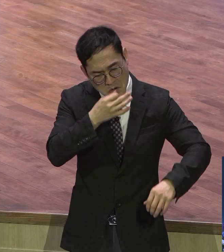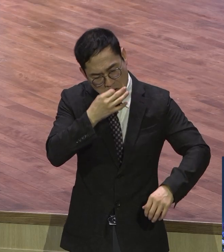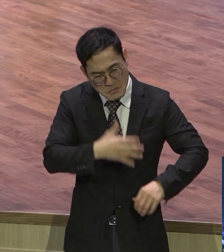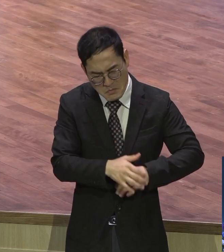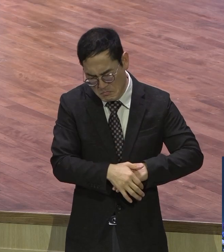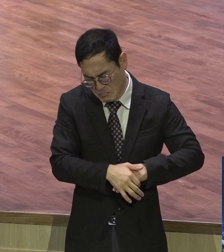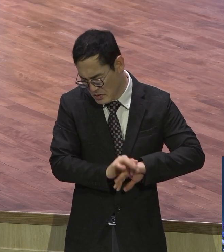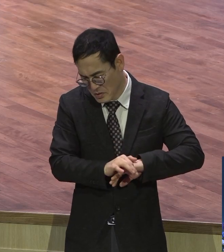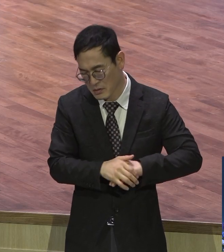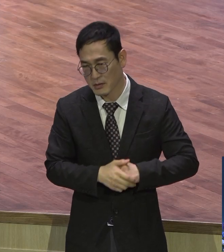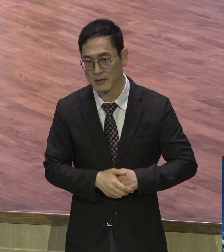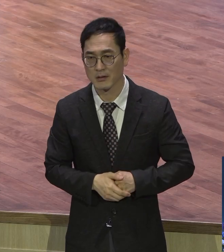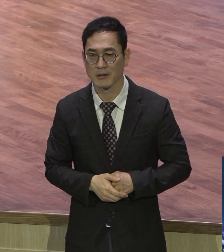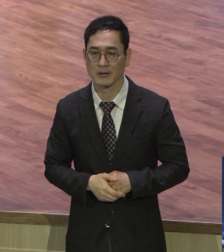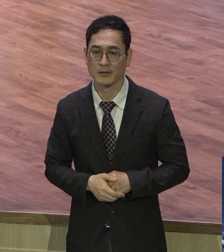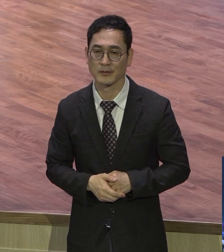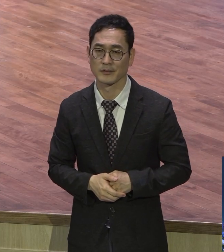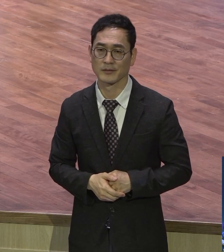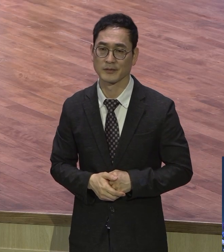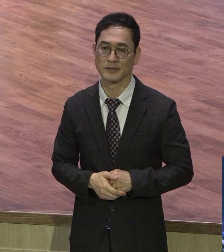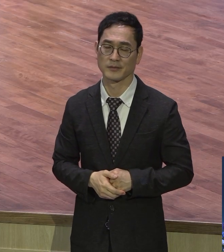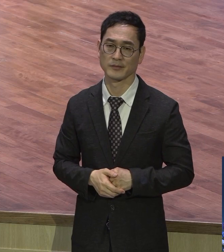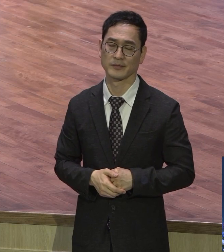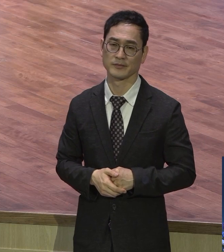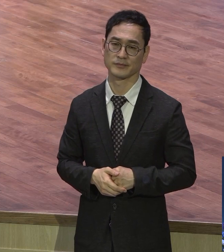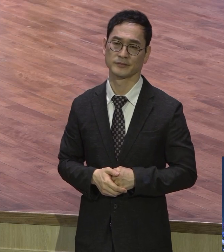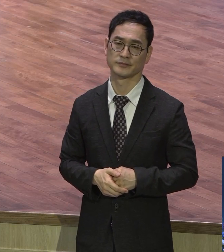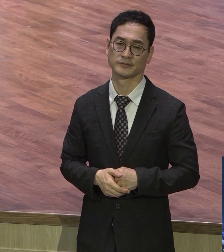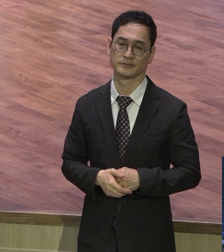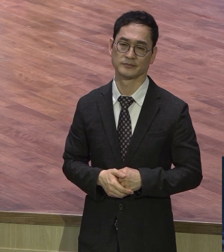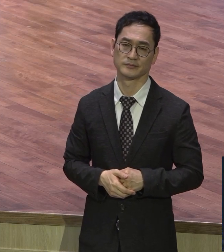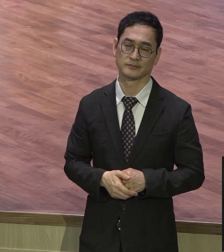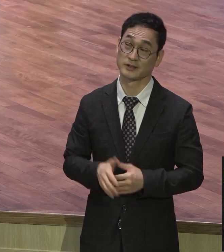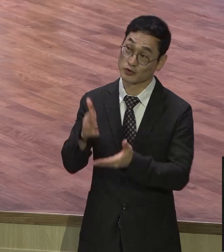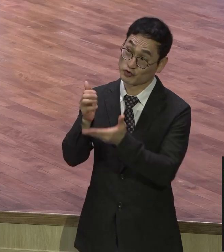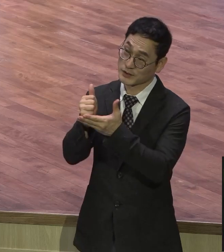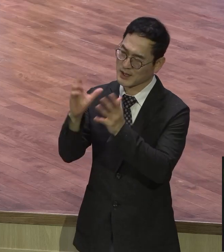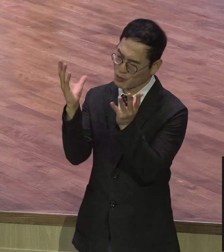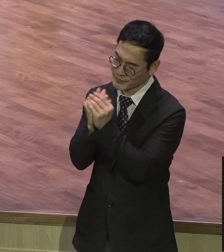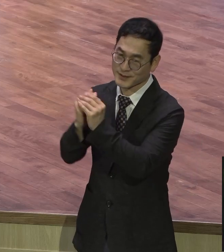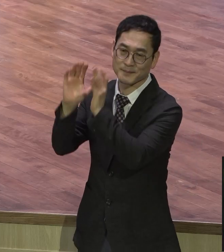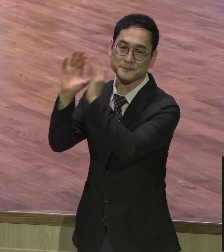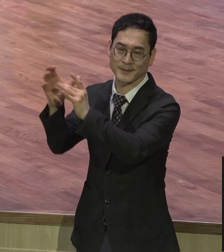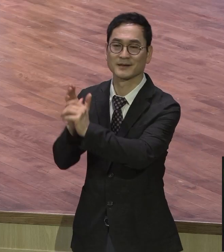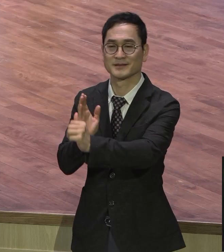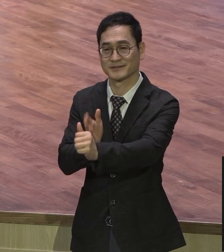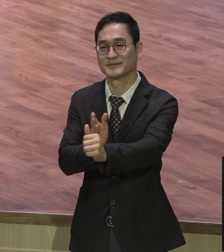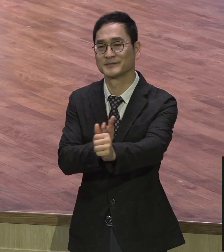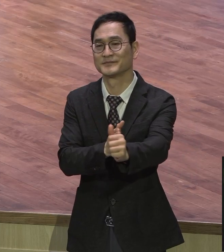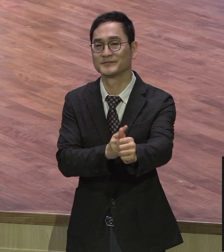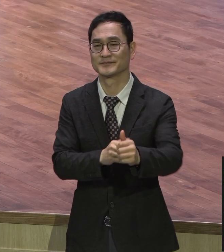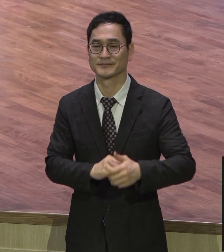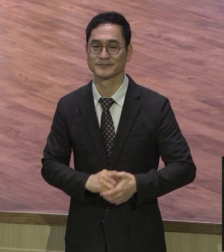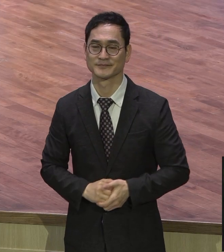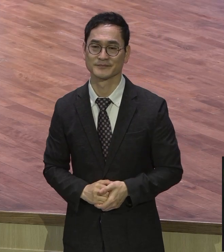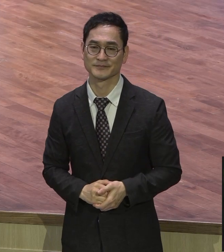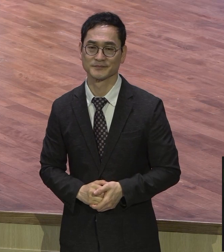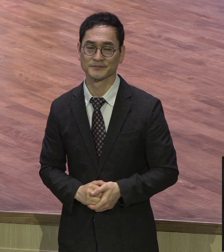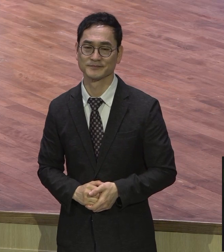가지 더 힘든 게 많이 있겠지요. 맡기시기 바랍니다. 그러니까 내가 오늘